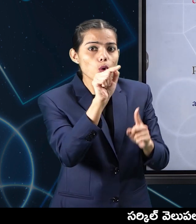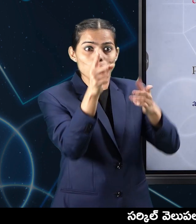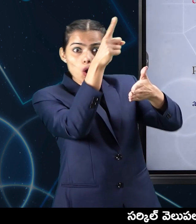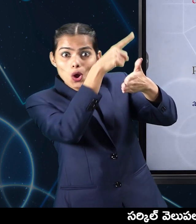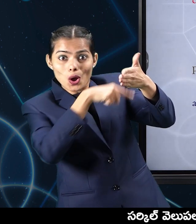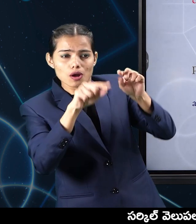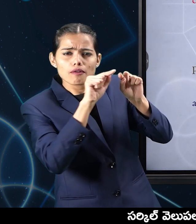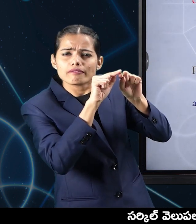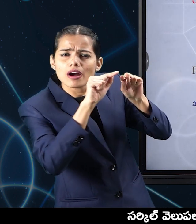భావించండి.